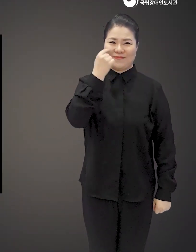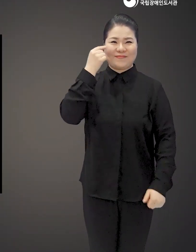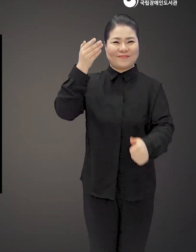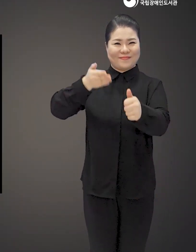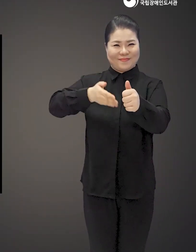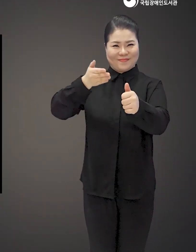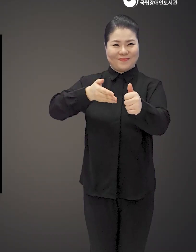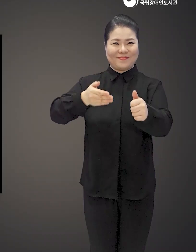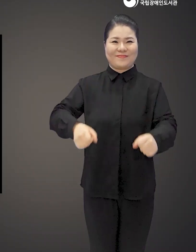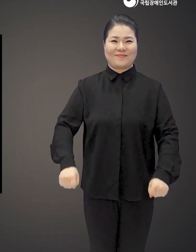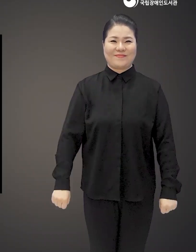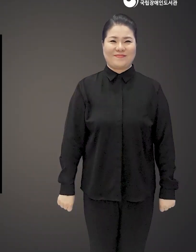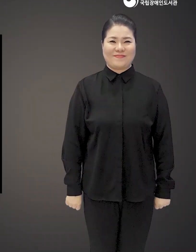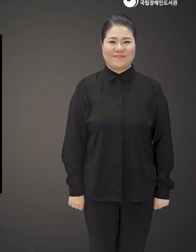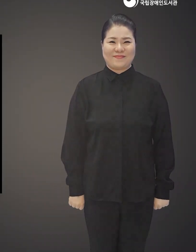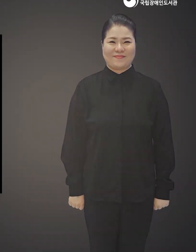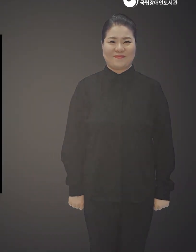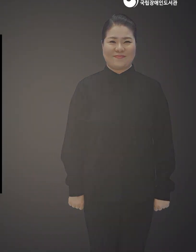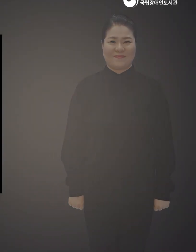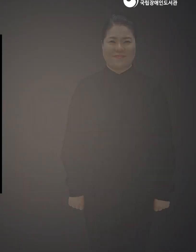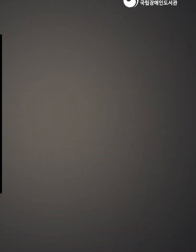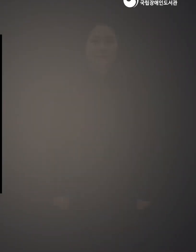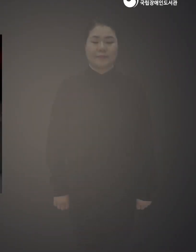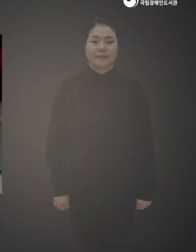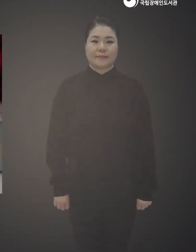신방실, 출판사 문학수첩.